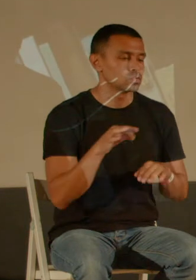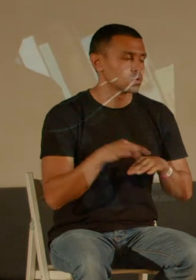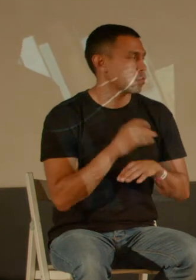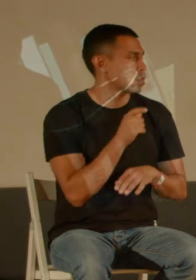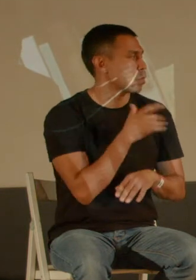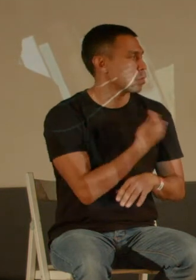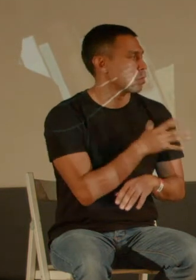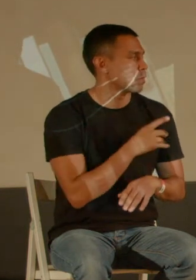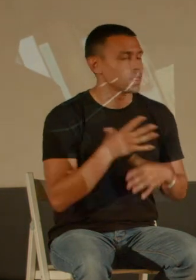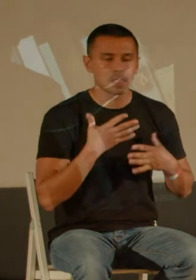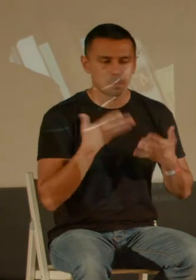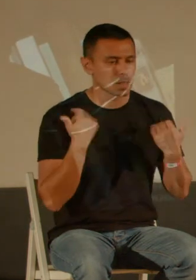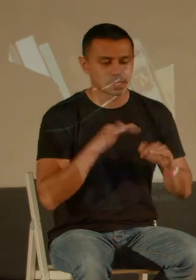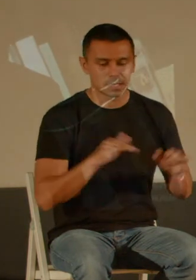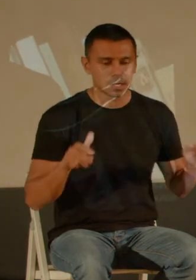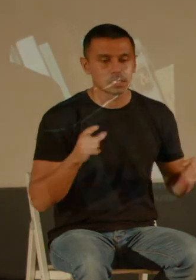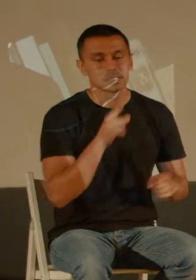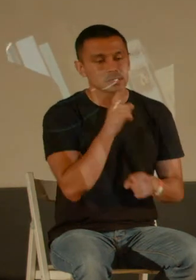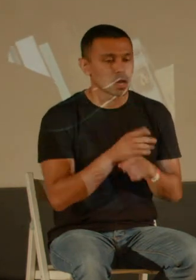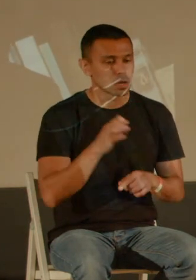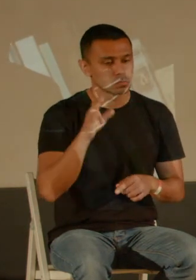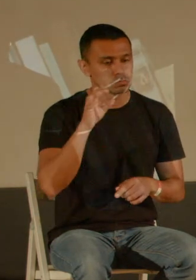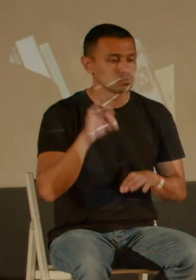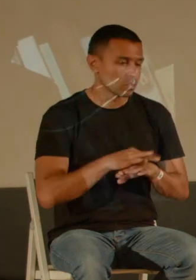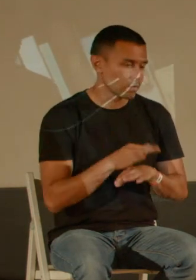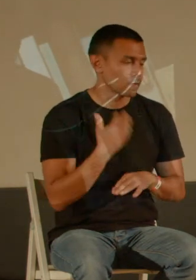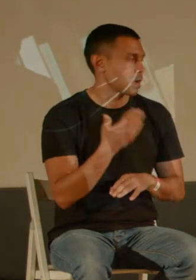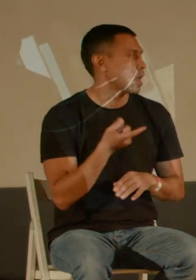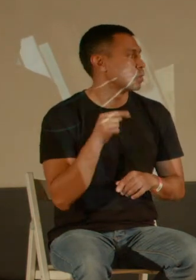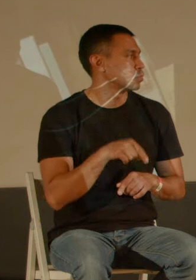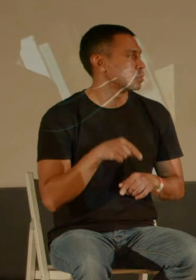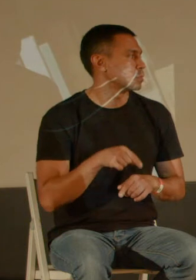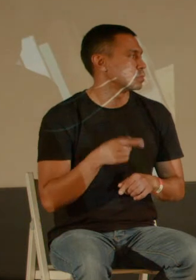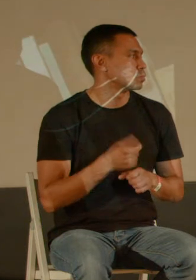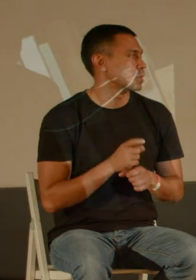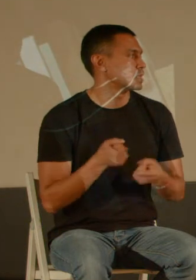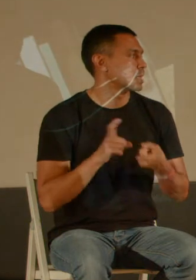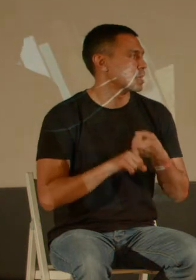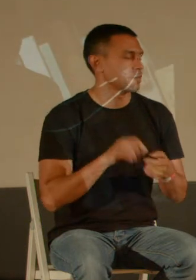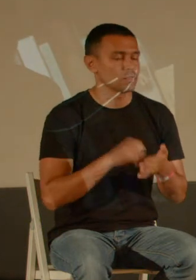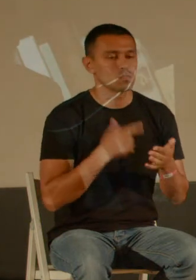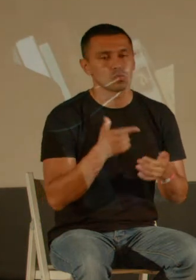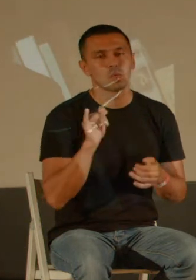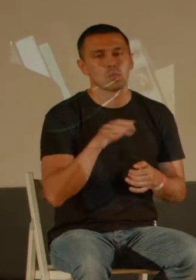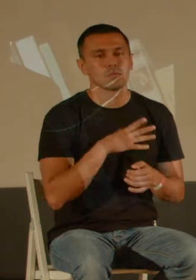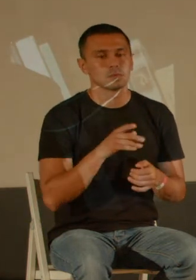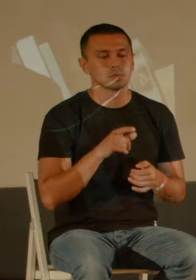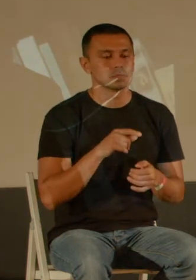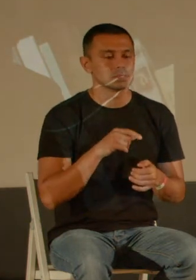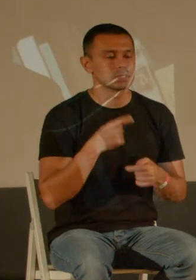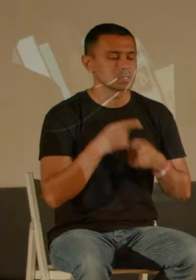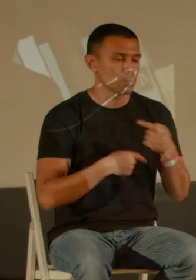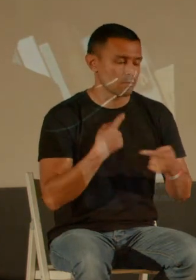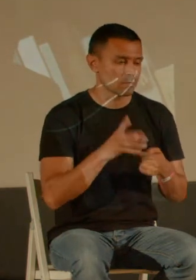Ну, в неї був, вона не мала дітей, в неї був чоловік. Так, але тут ж дуже залежить від того, якщо в неї був заповіт, то вона